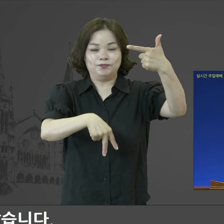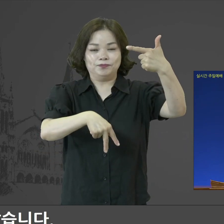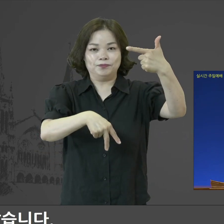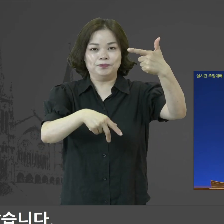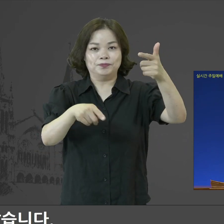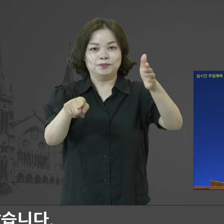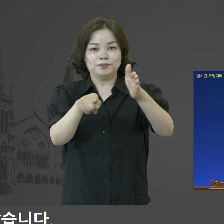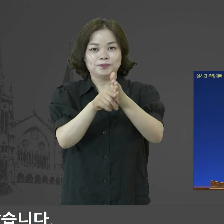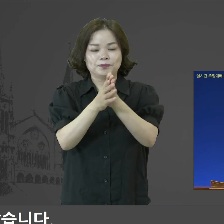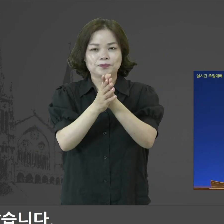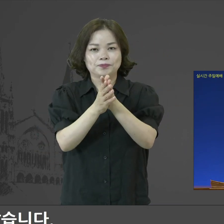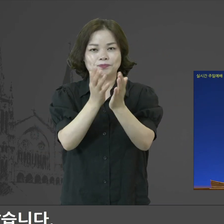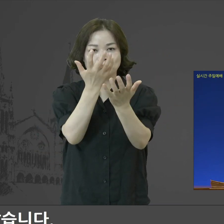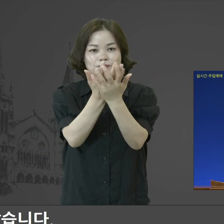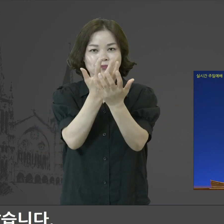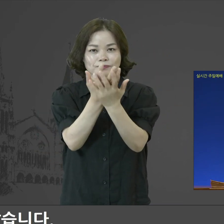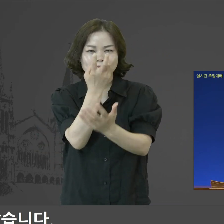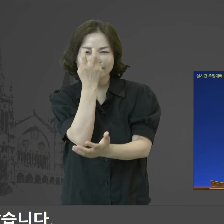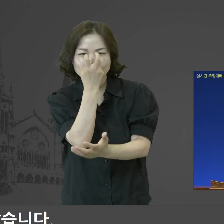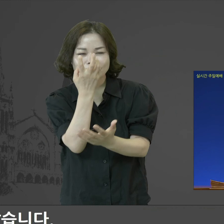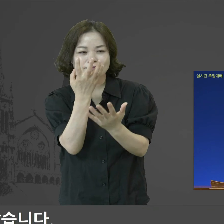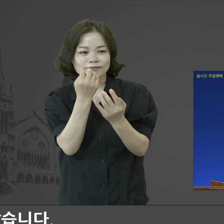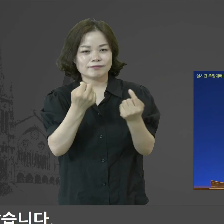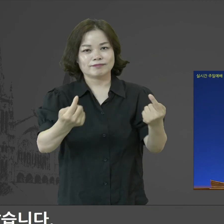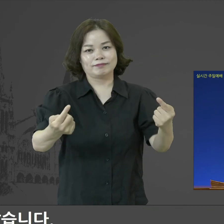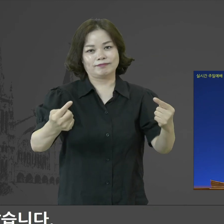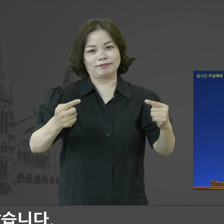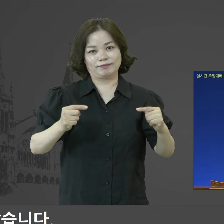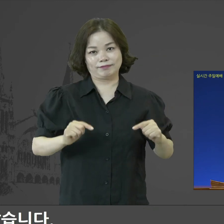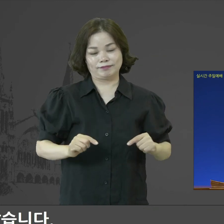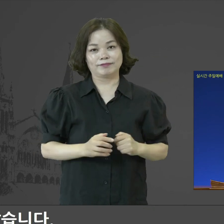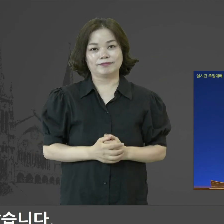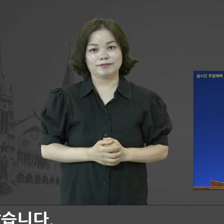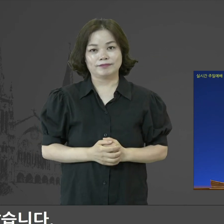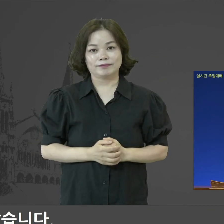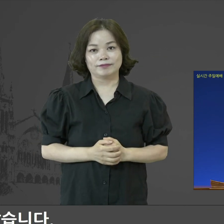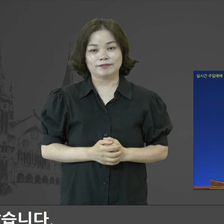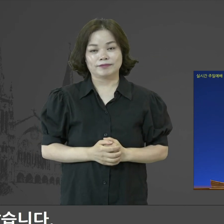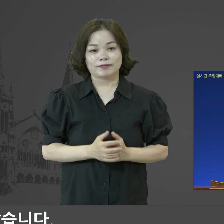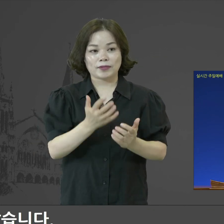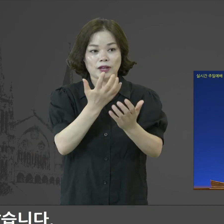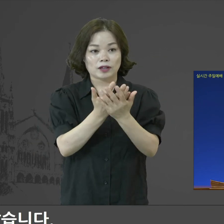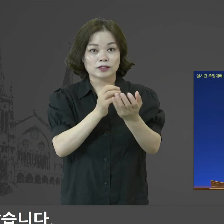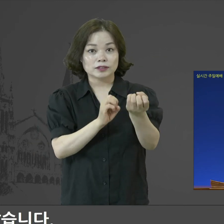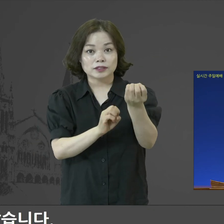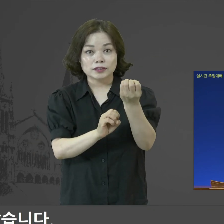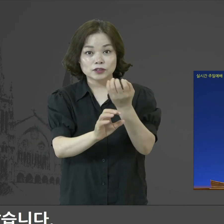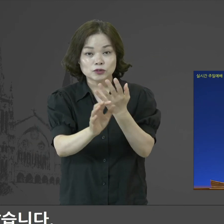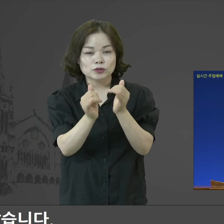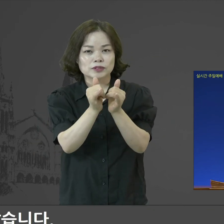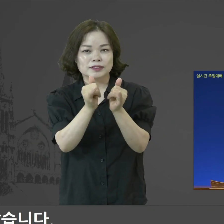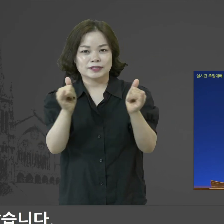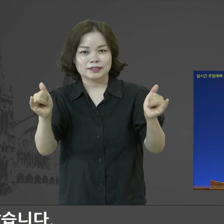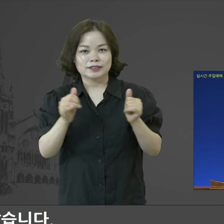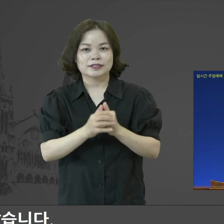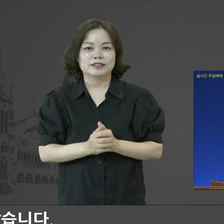마치고 설문조사를 했습니다. 설문에도 많은 분들이 참석해 주셨습니다. 이 설문에 답해 주신